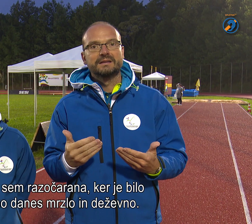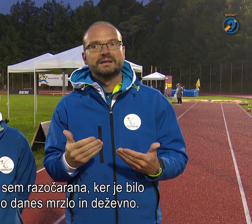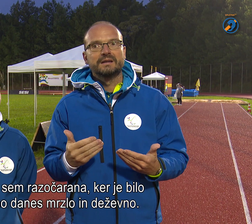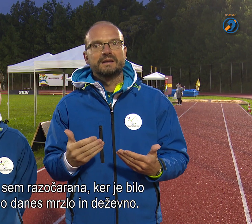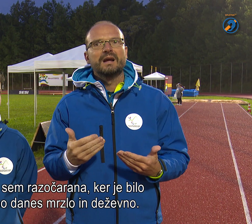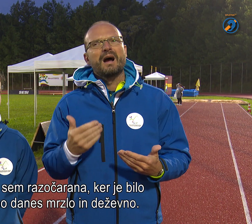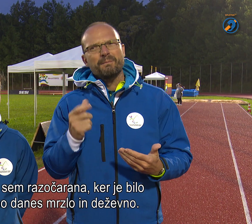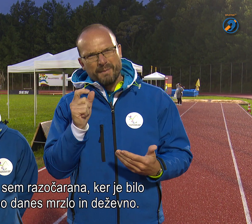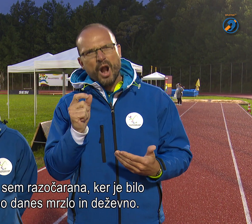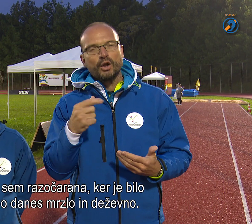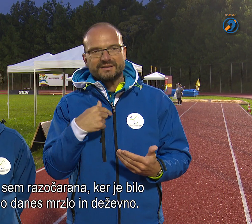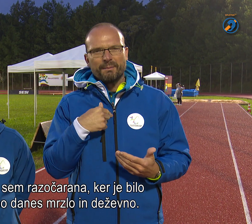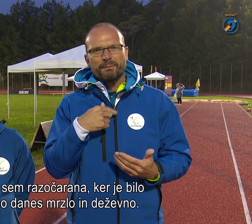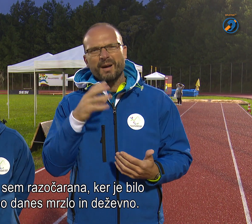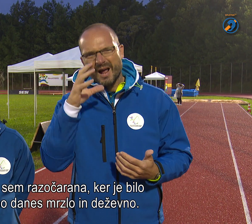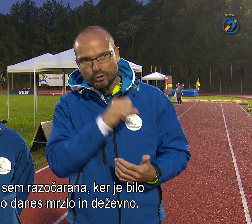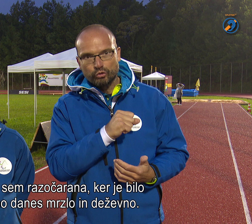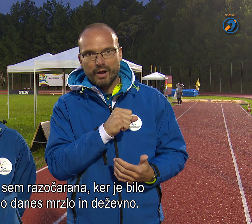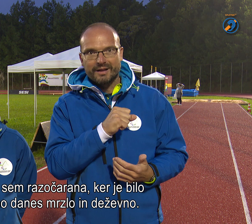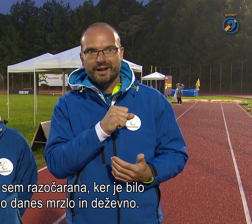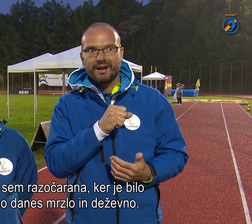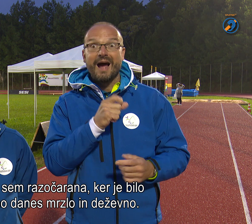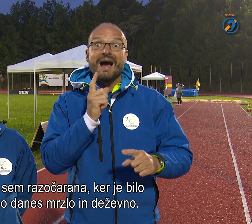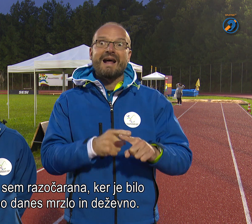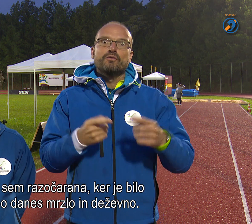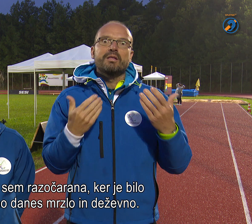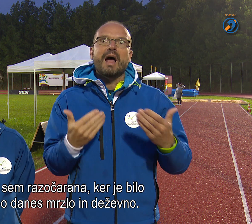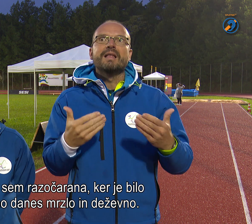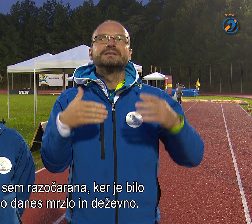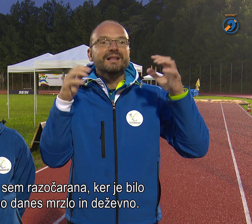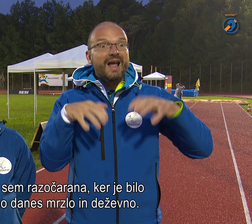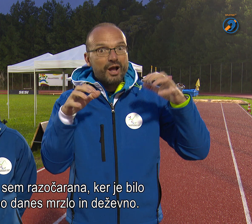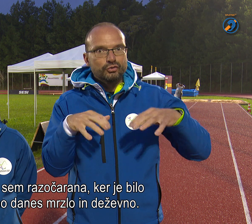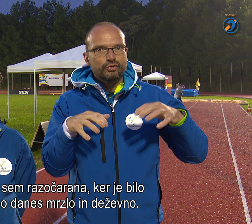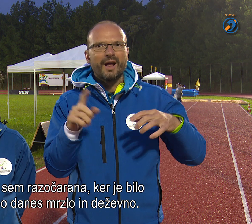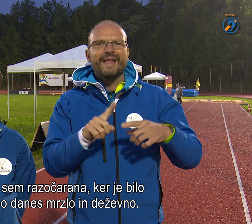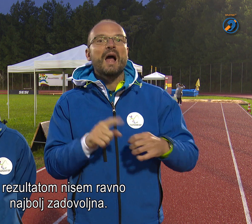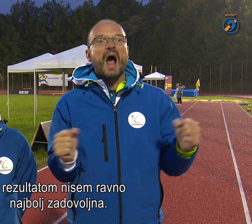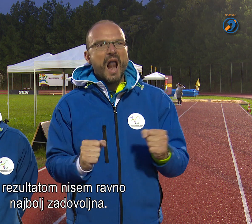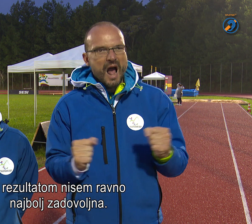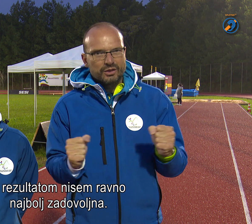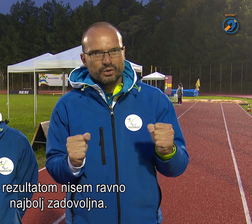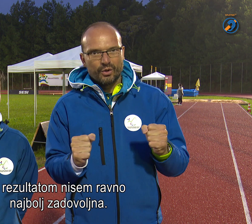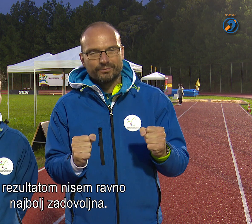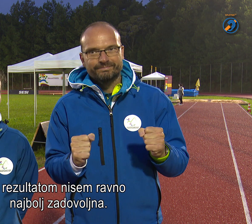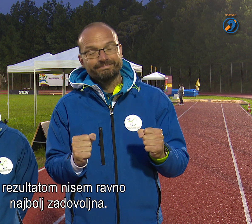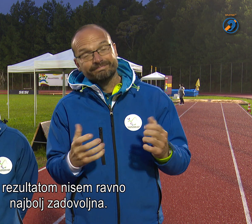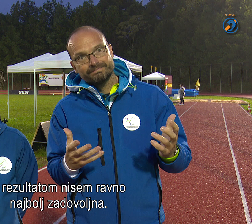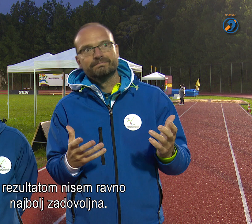sem razočarana, ker je bilo glih danes deževno in je bilo ful mrzlo. Z rezultatom